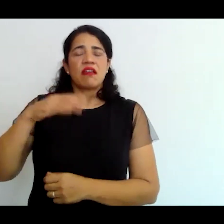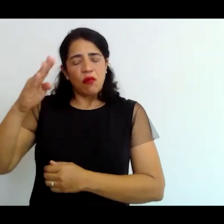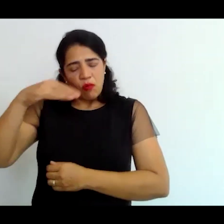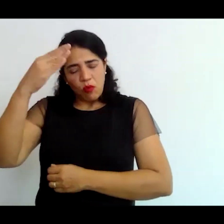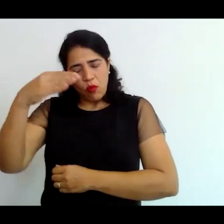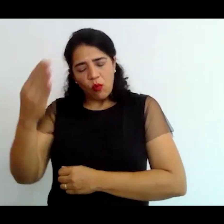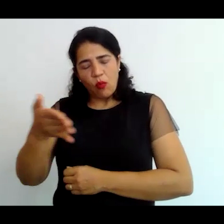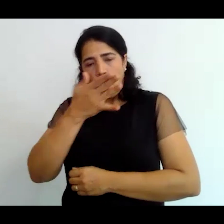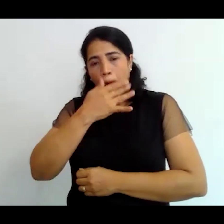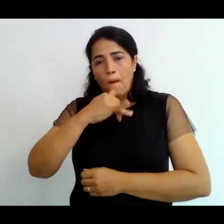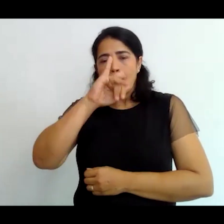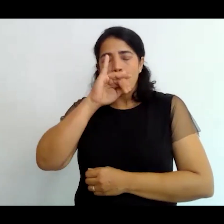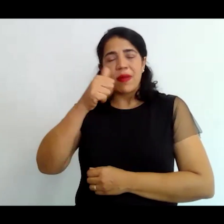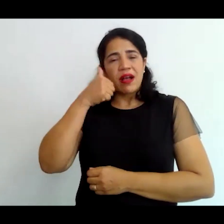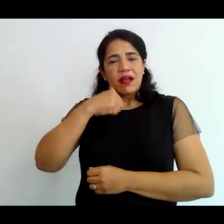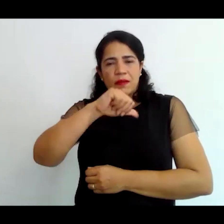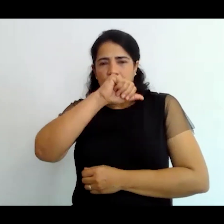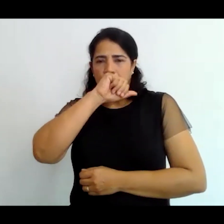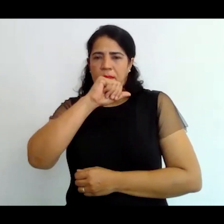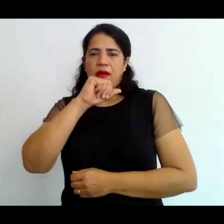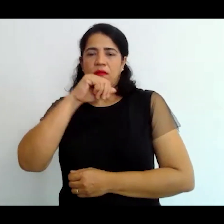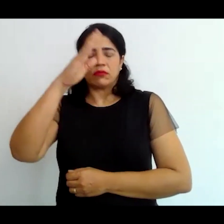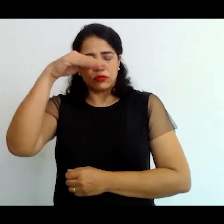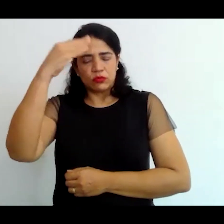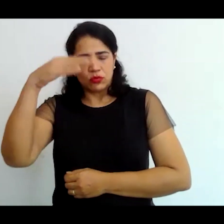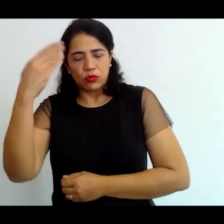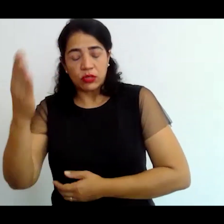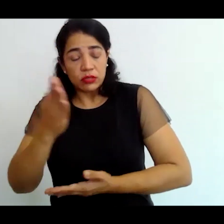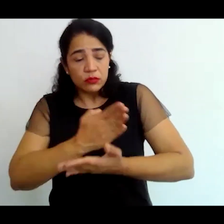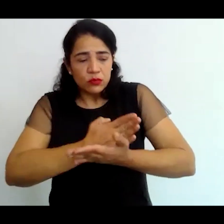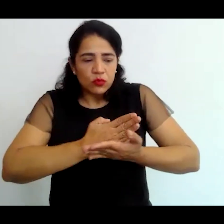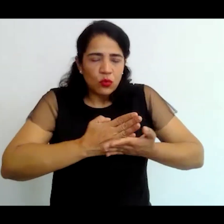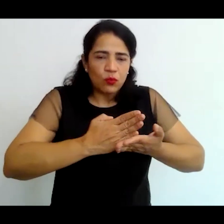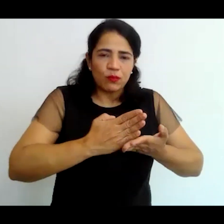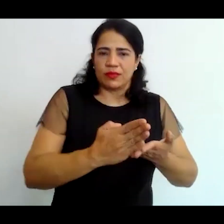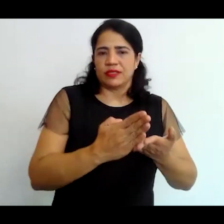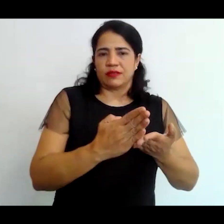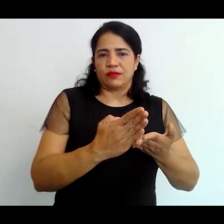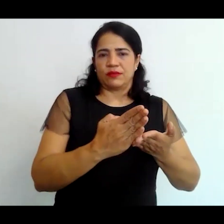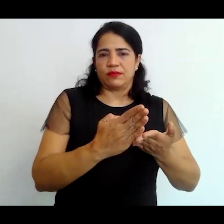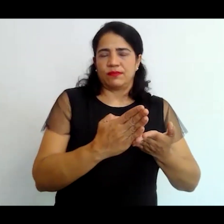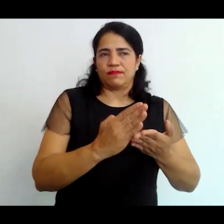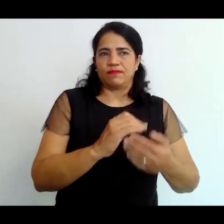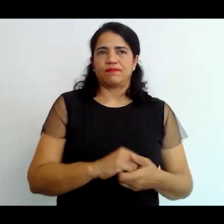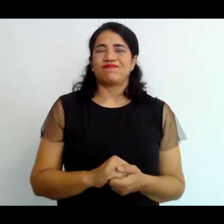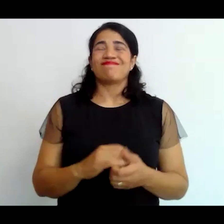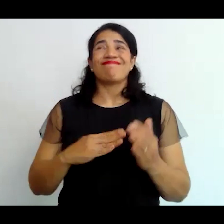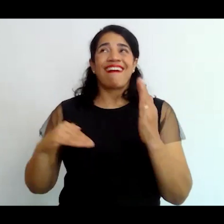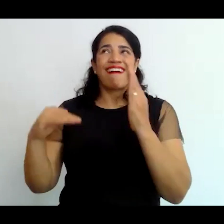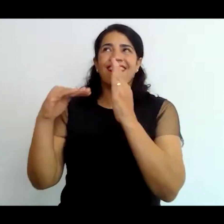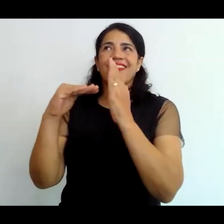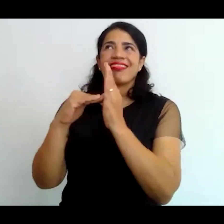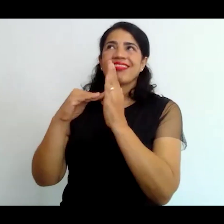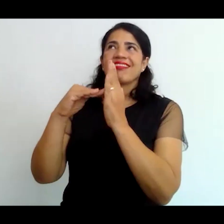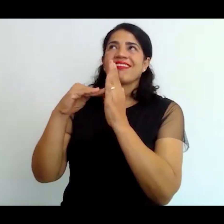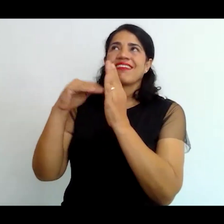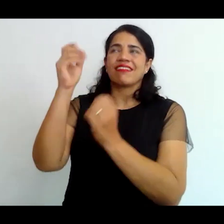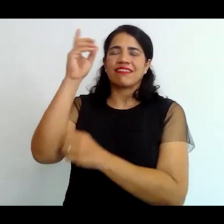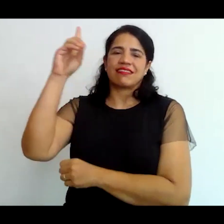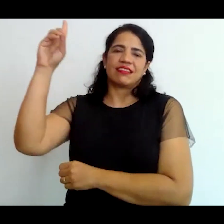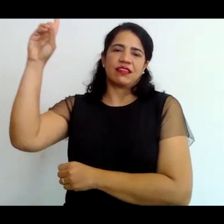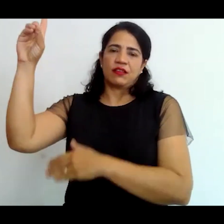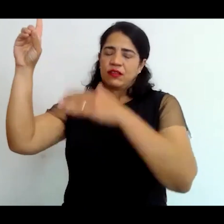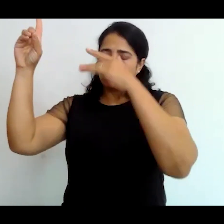Adão. Então você vai até Deus. Então, quando você honra seus pais, você está honrando a Deus, tá? E